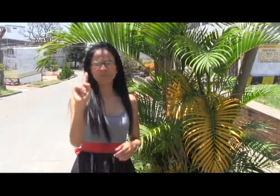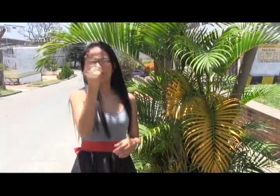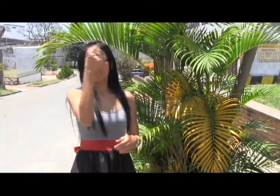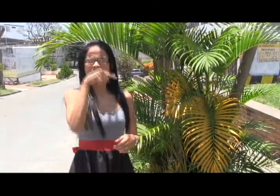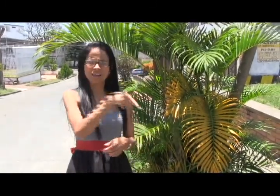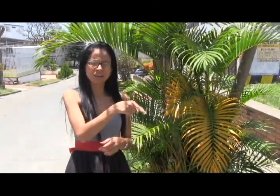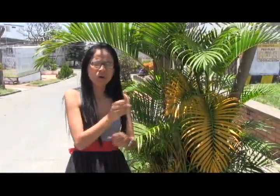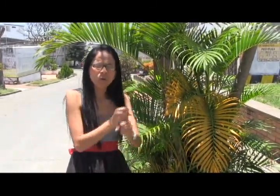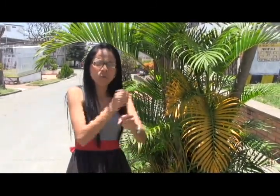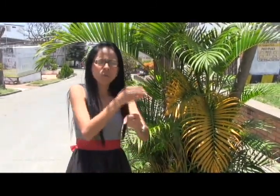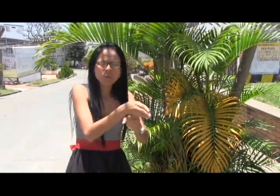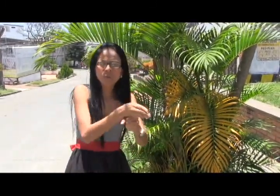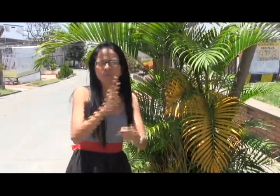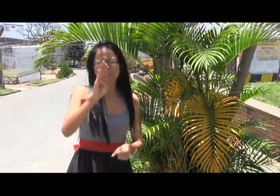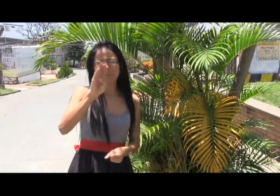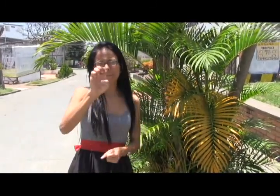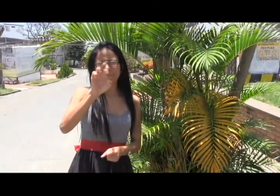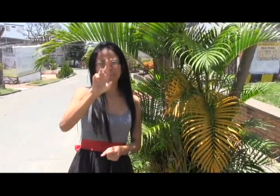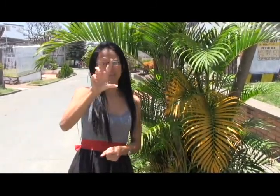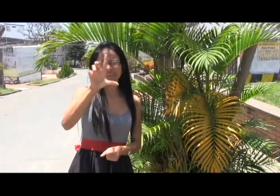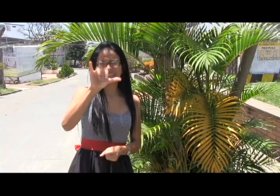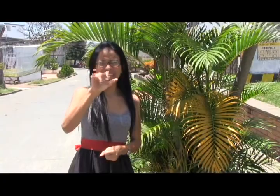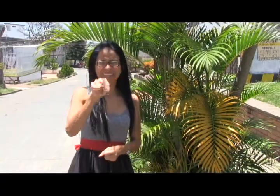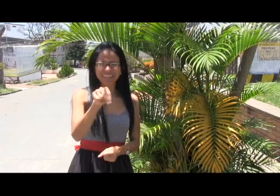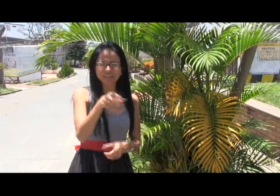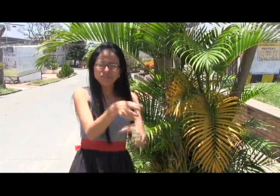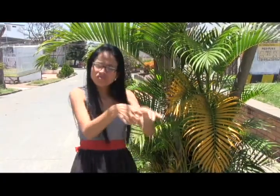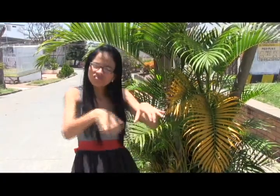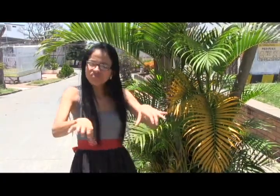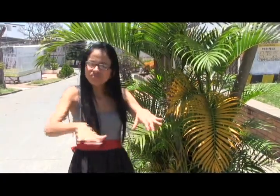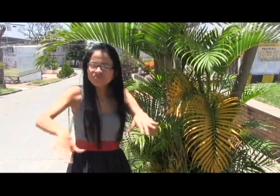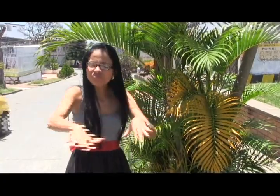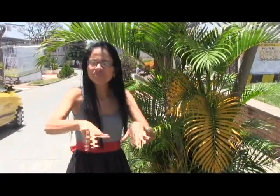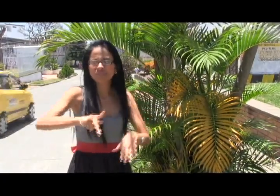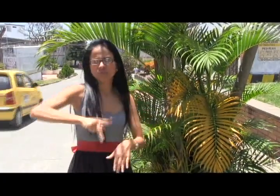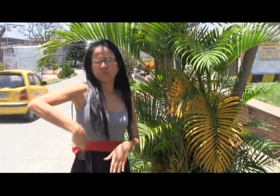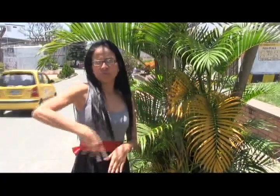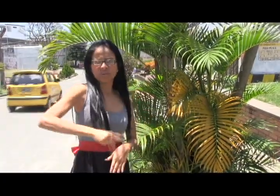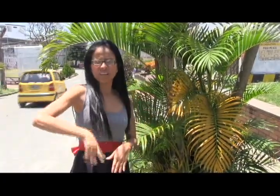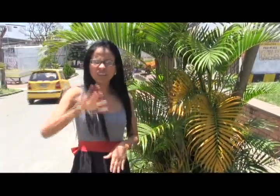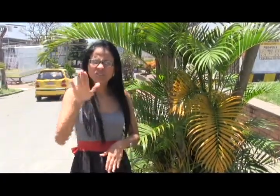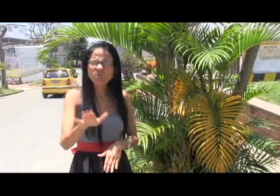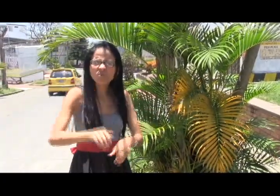En la ciudad de Ibagué, el Club Berlín, junto a la Escuela Deportiva, viene formando niños y adolescentes.